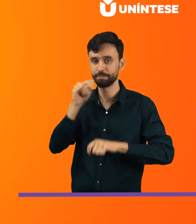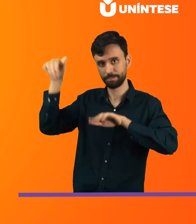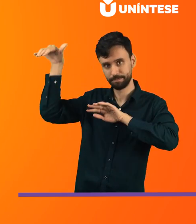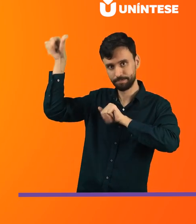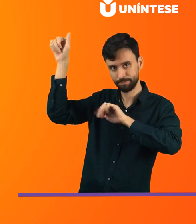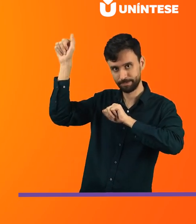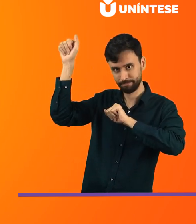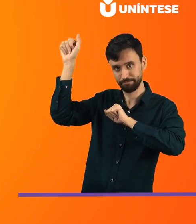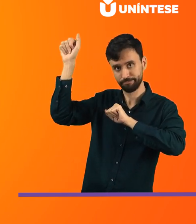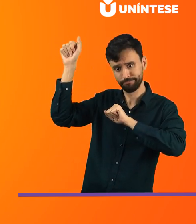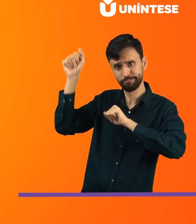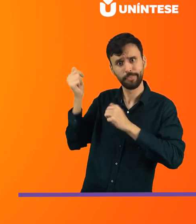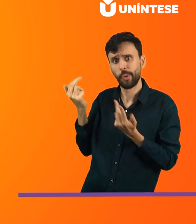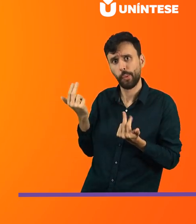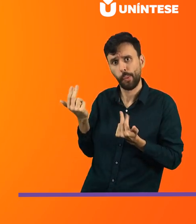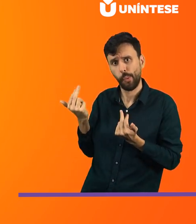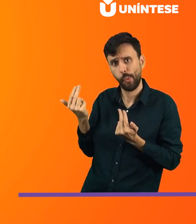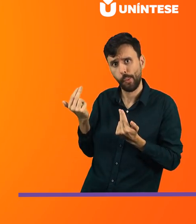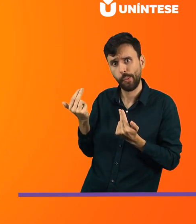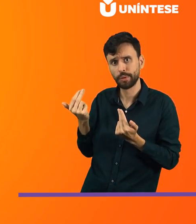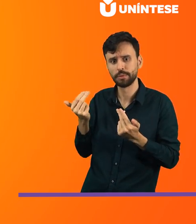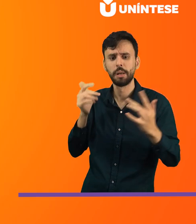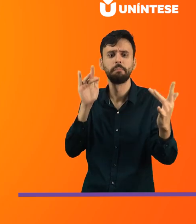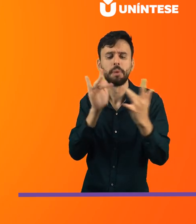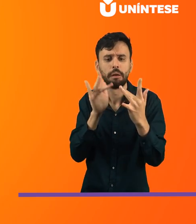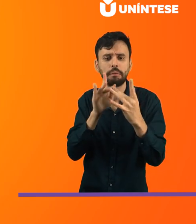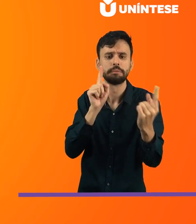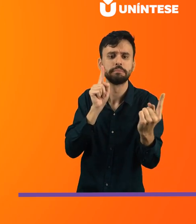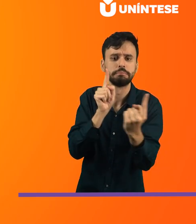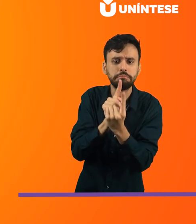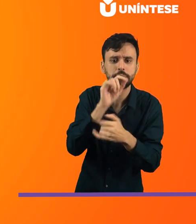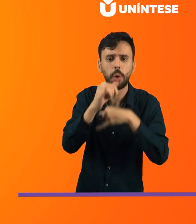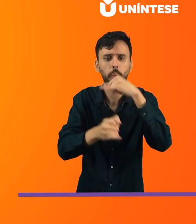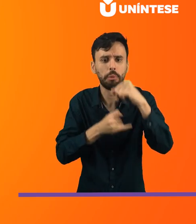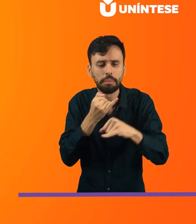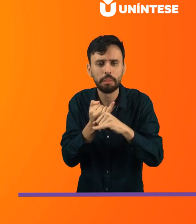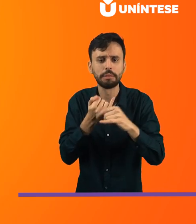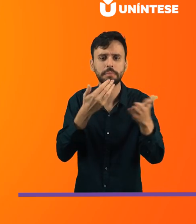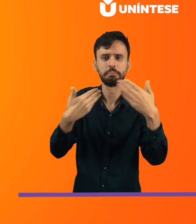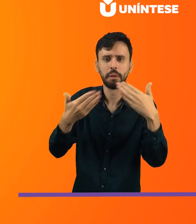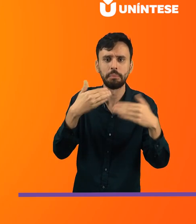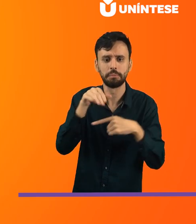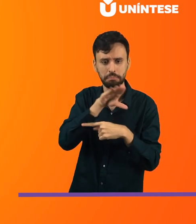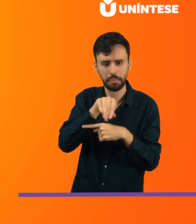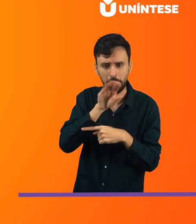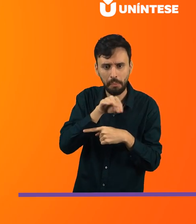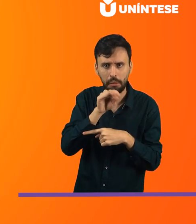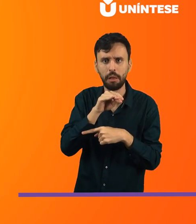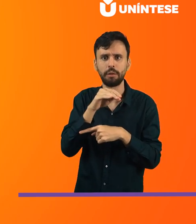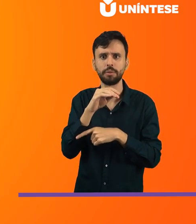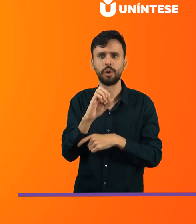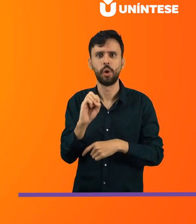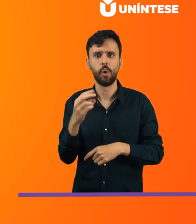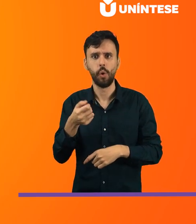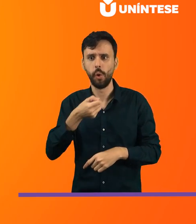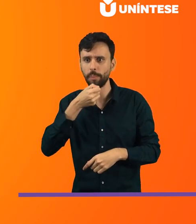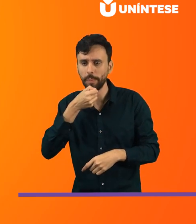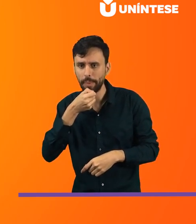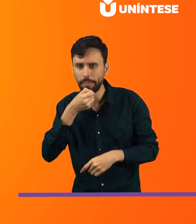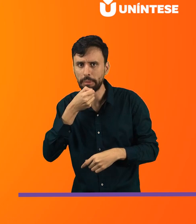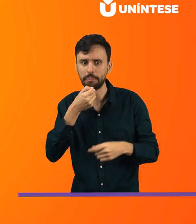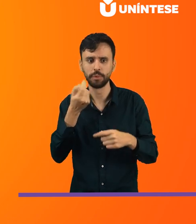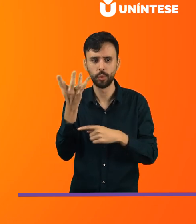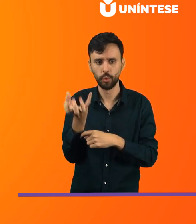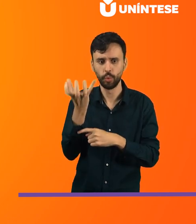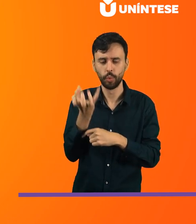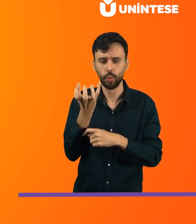eu também preciso treinar o meu espanhol. Eu vou em busca de pessoas para conversar na internet em espanhol. Eu vou em busca de pessoas para mandar áudio e a